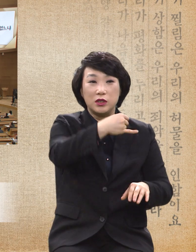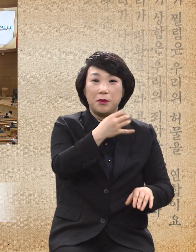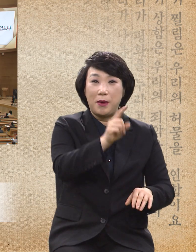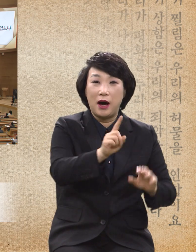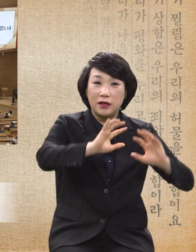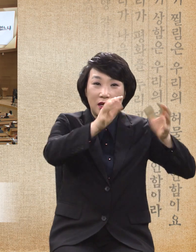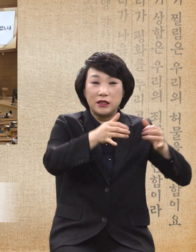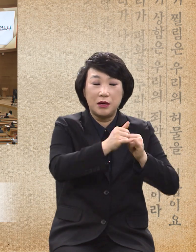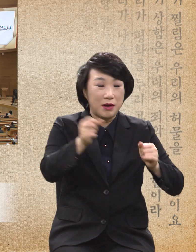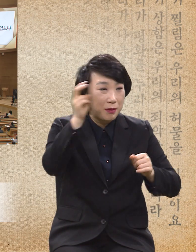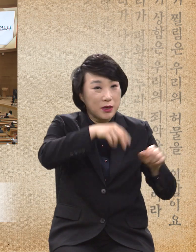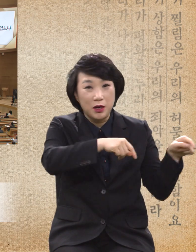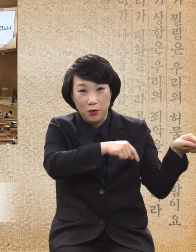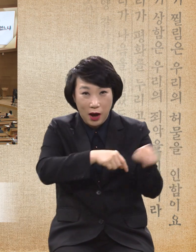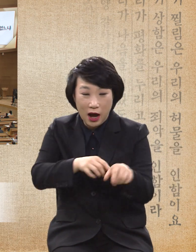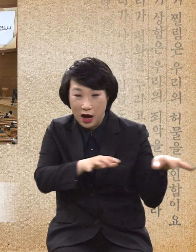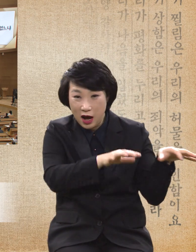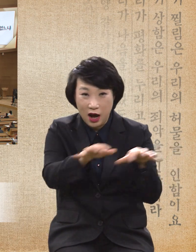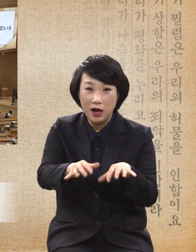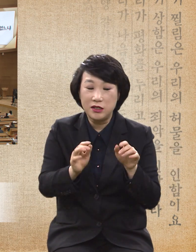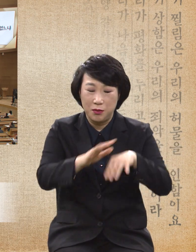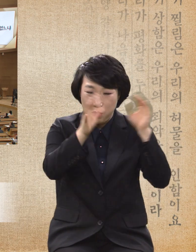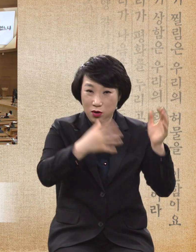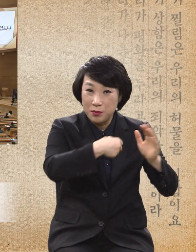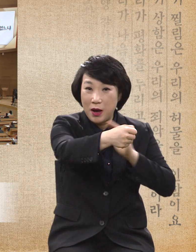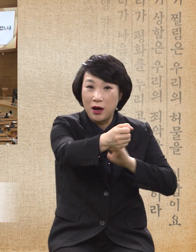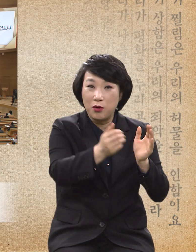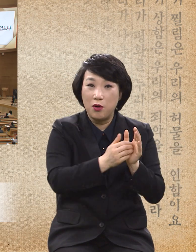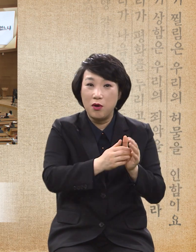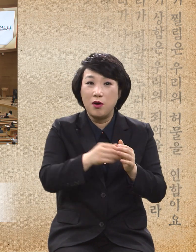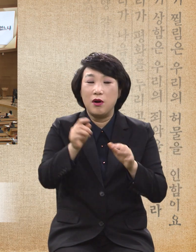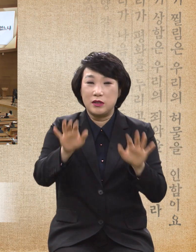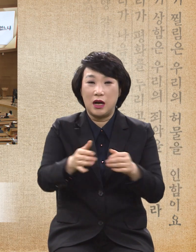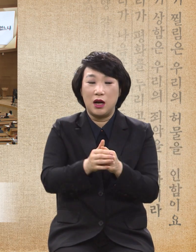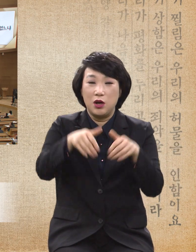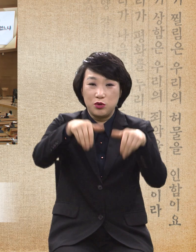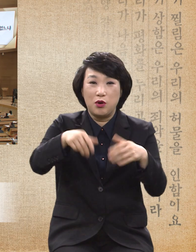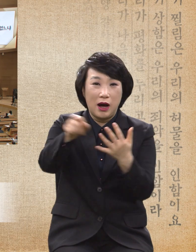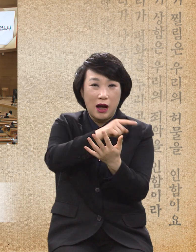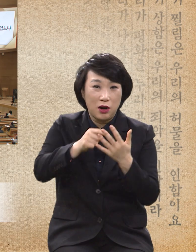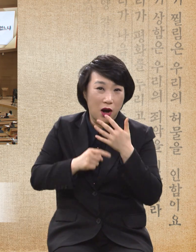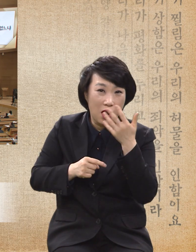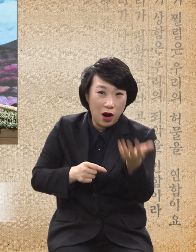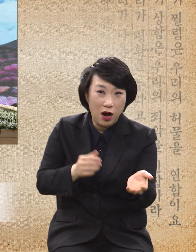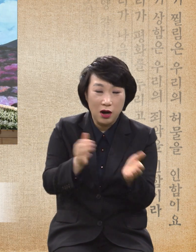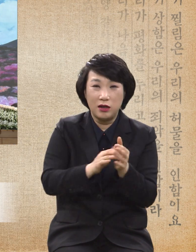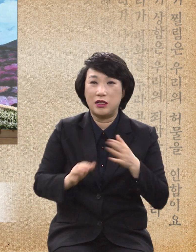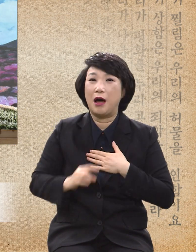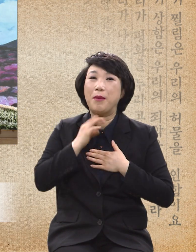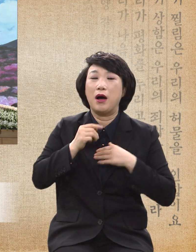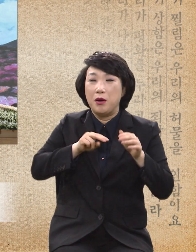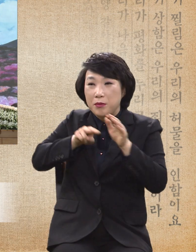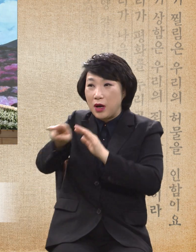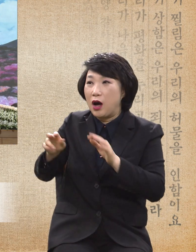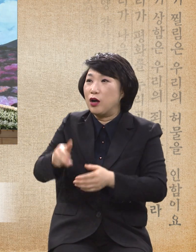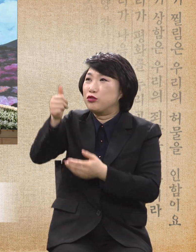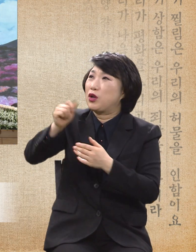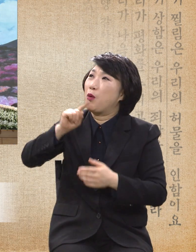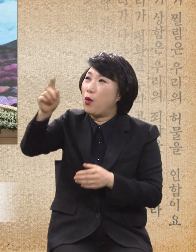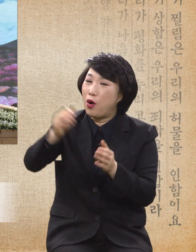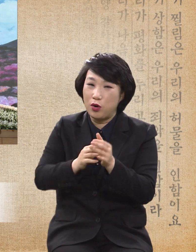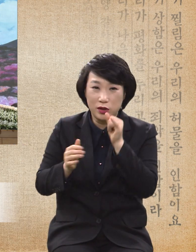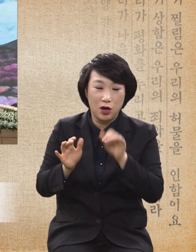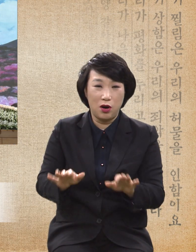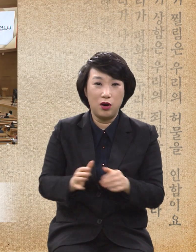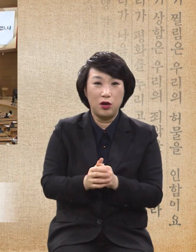갑자기 이르러 그것들을 빼앗고 칼로 종을 죽였나이다. 나만 홀로 피한 고로 주인께 구하러 왔나이다. 그가